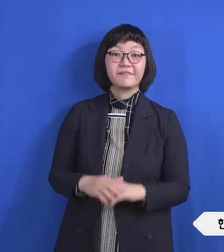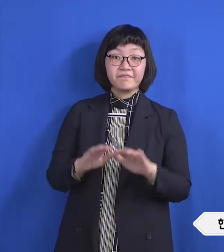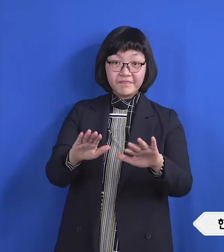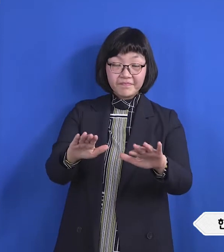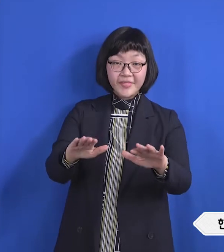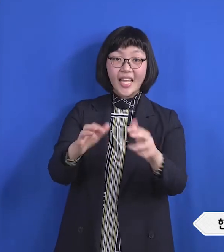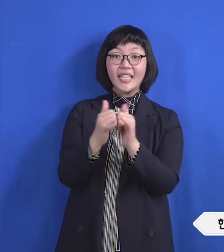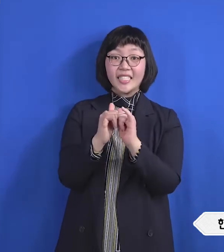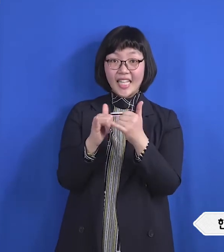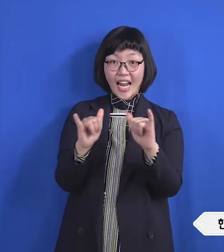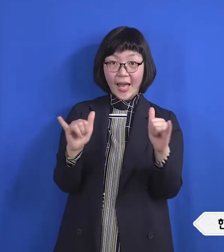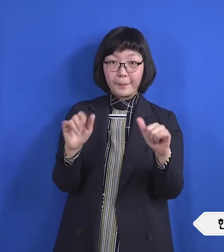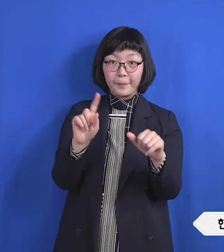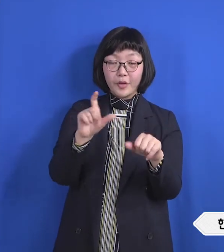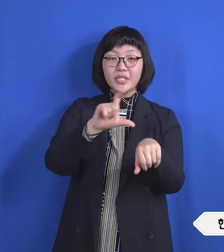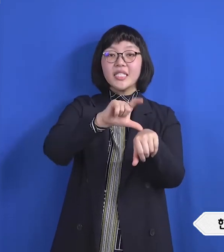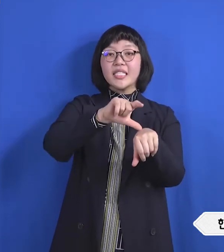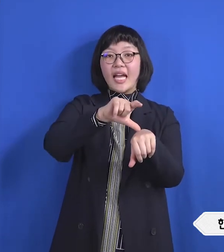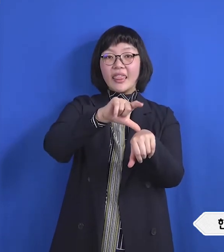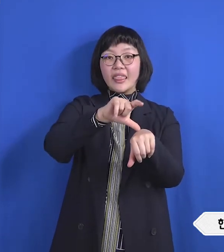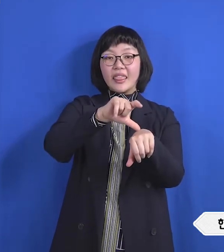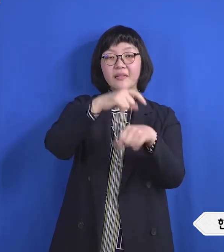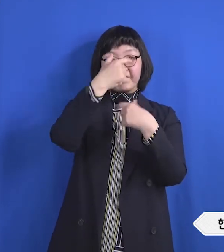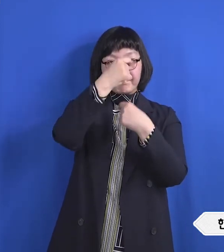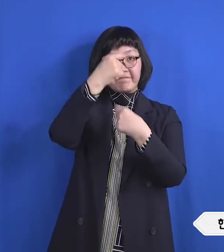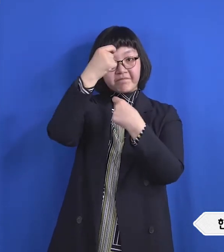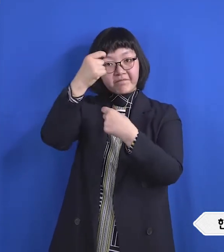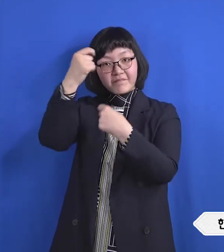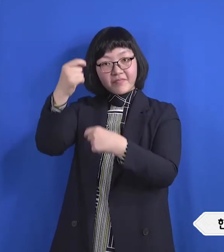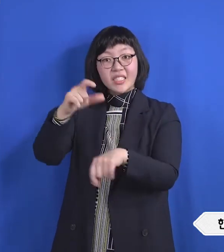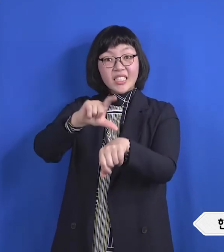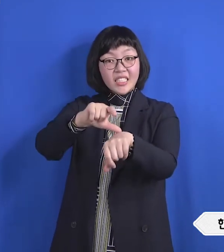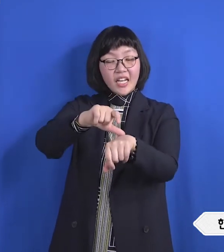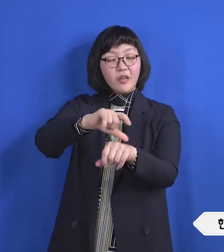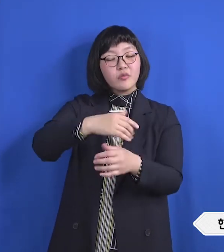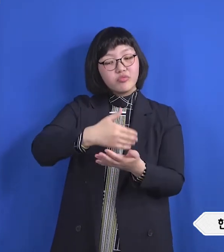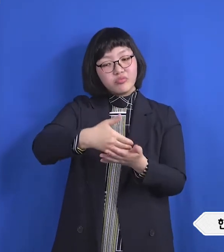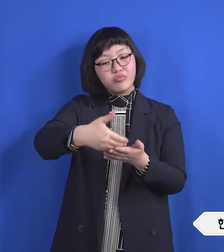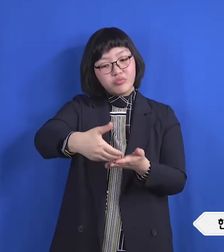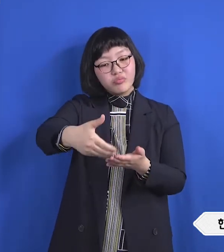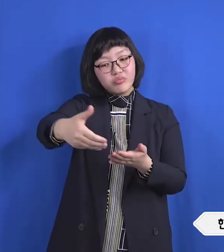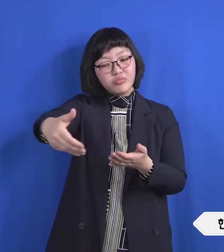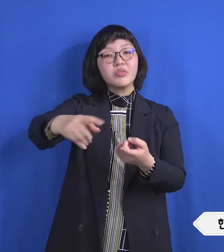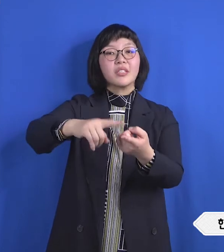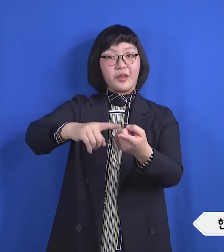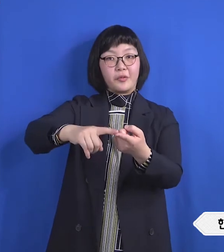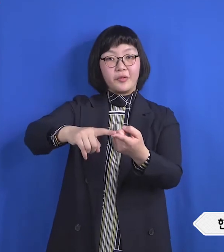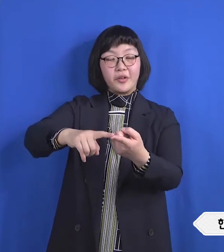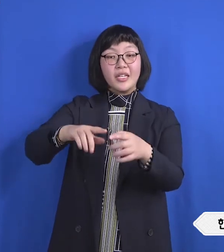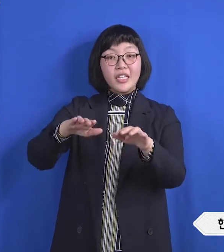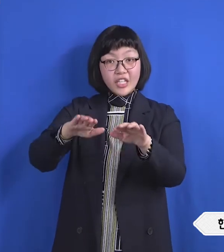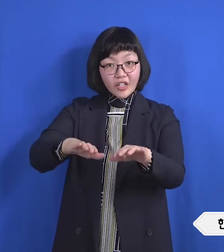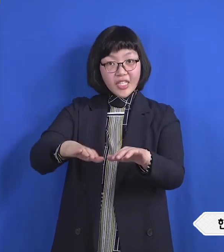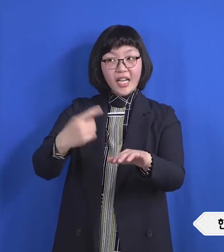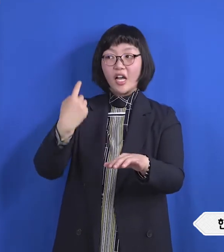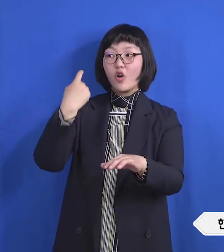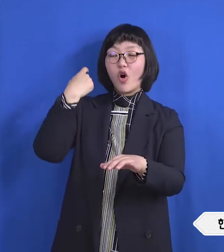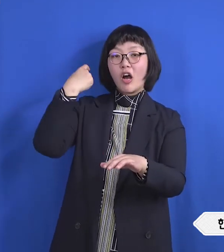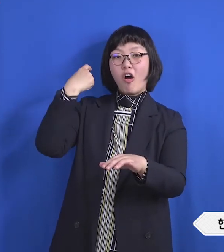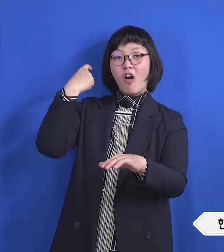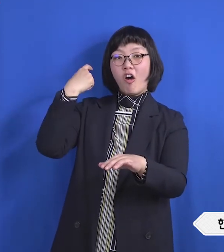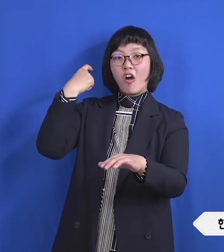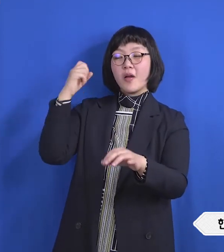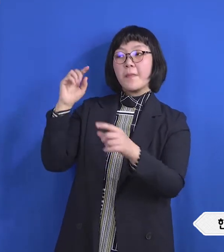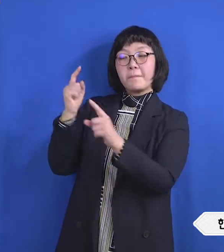우리 인간은 시간 속에 갇혀 있습니다. 우리의 시간으로 하면 현재가 과거를 변경시킬